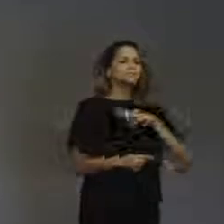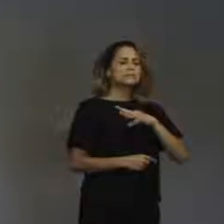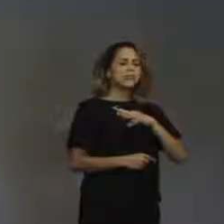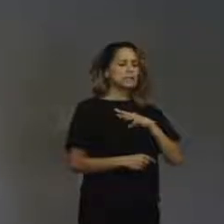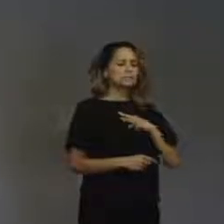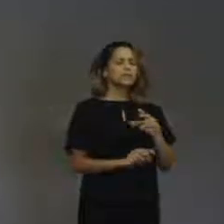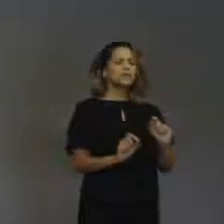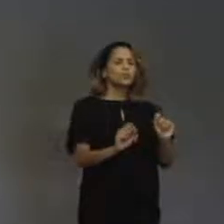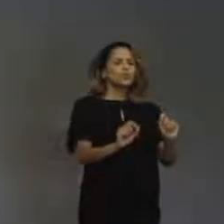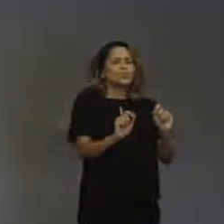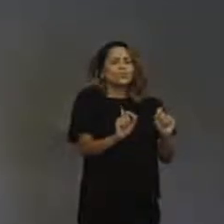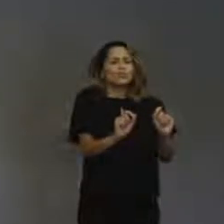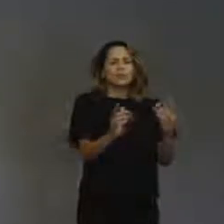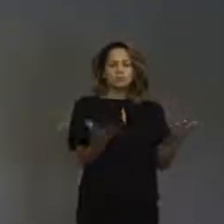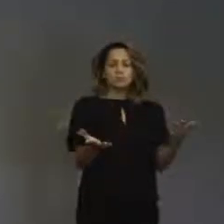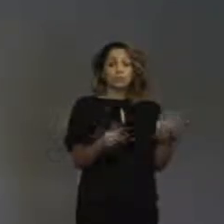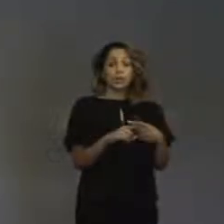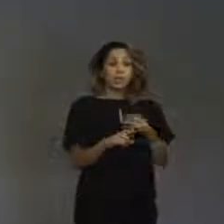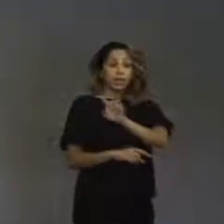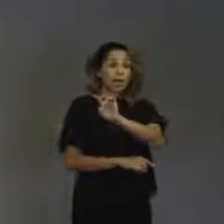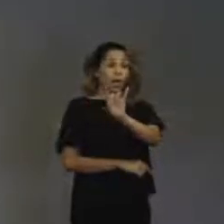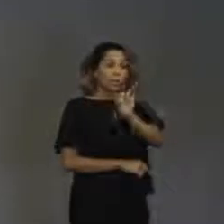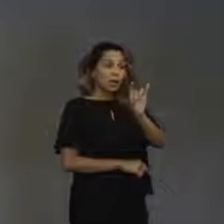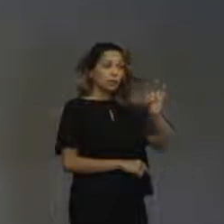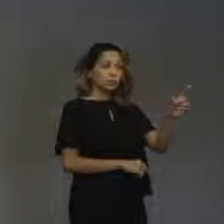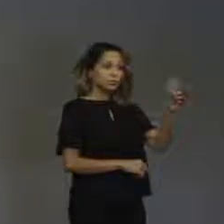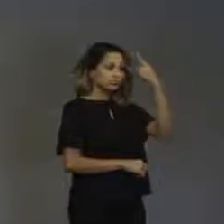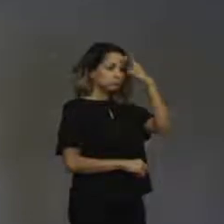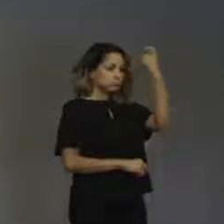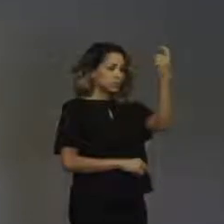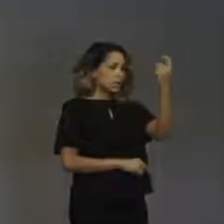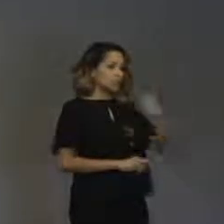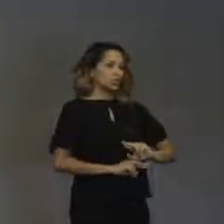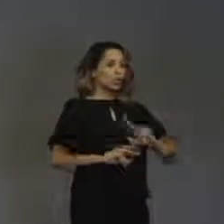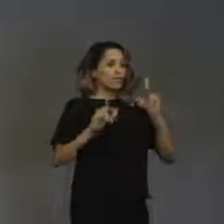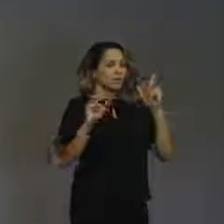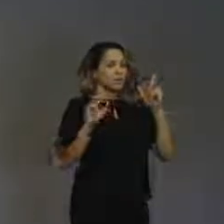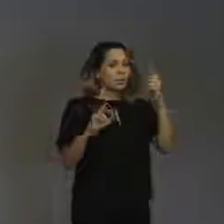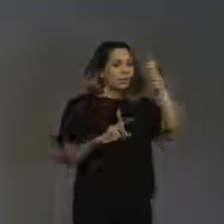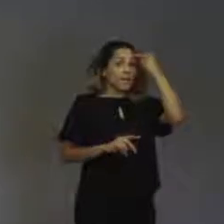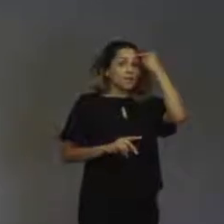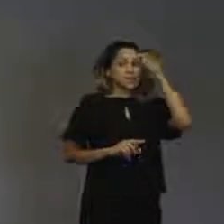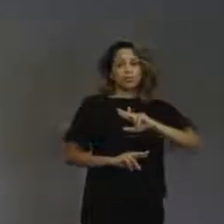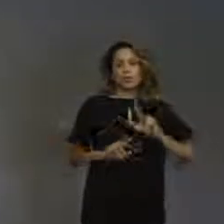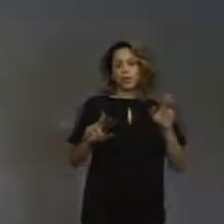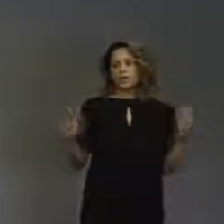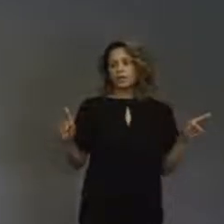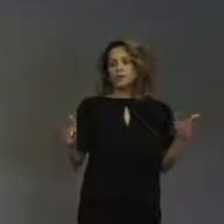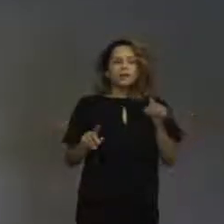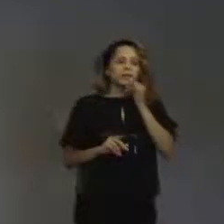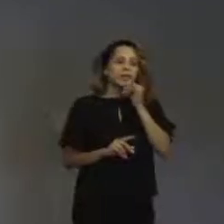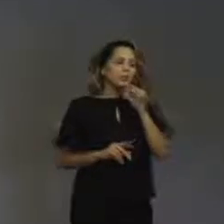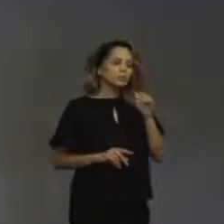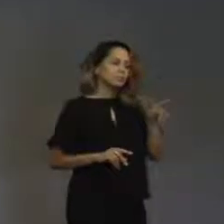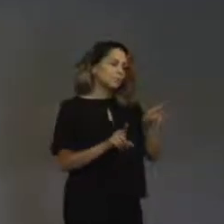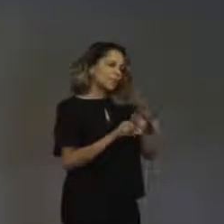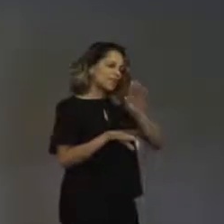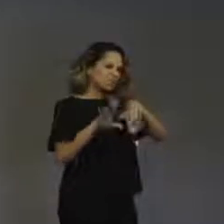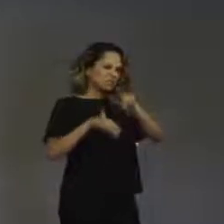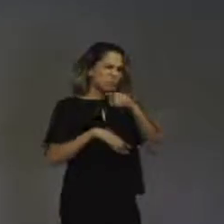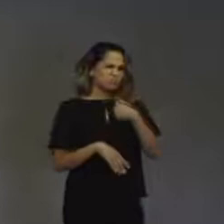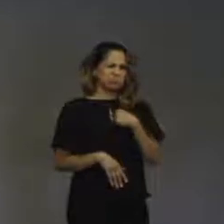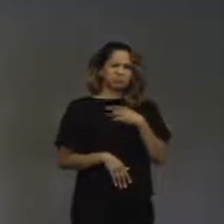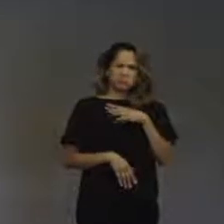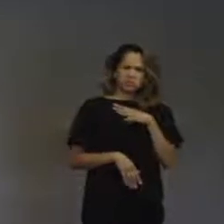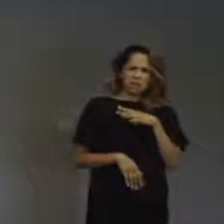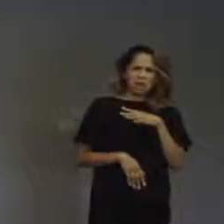cada um de nós, é uma coisa completamente diferente. Né? É um exercício muito bacana que a gente faz, inclusive, com quem não trabalha, lógico, com cidades, porque senão